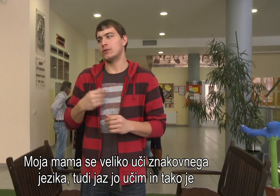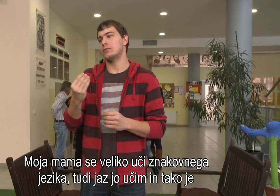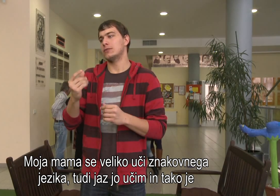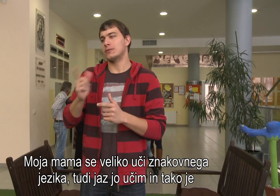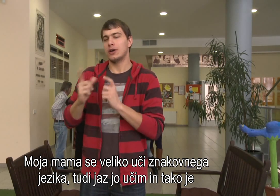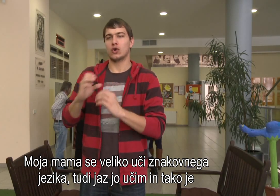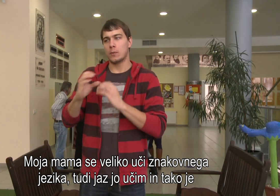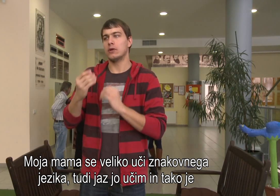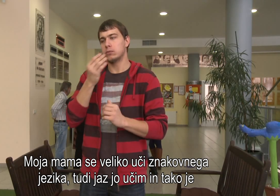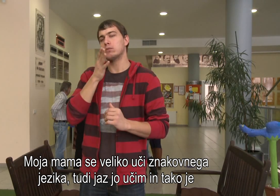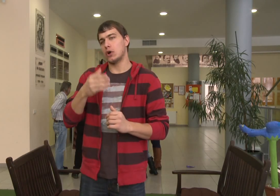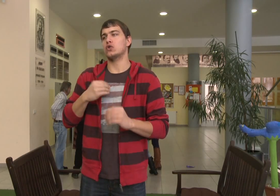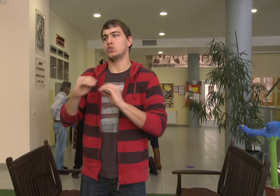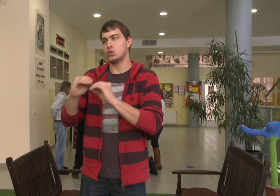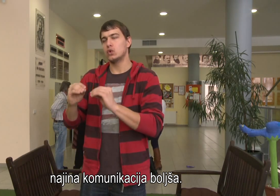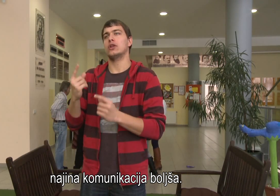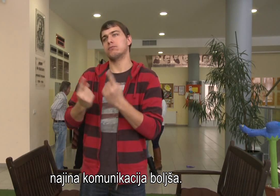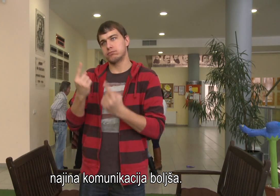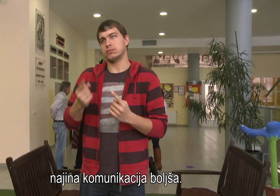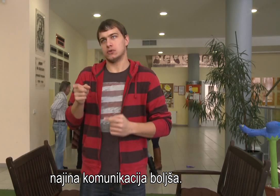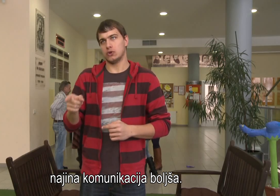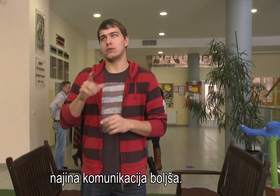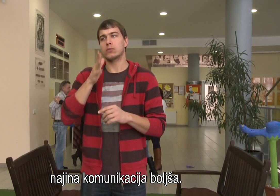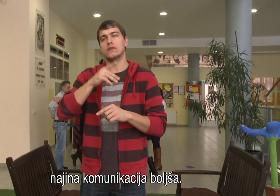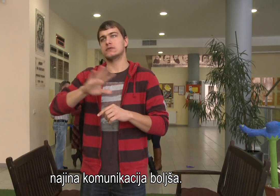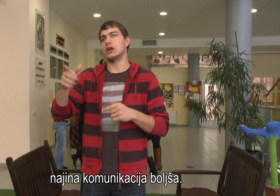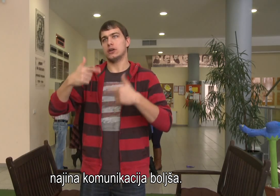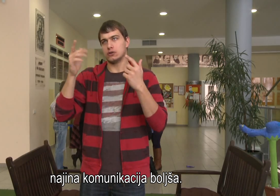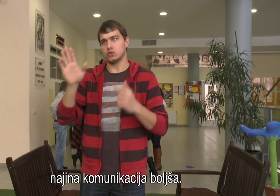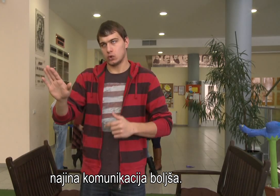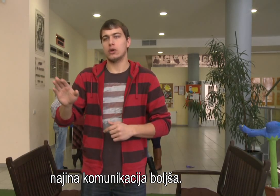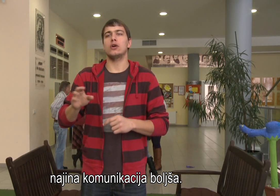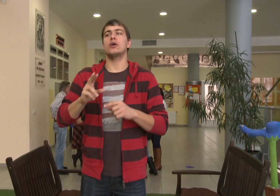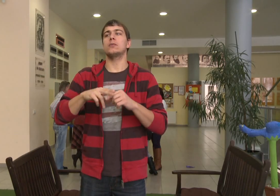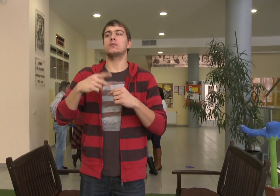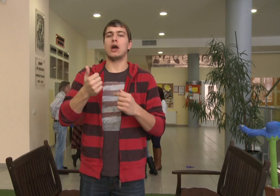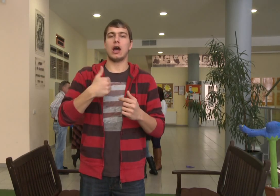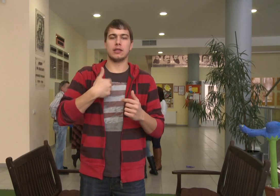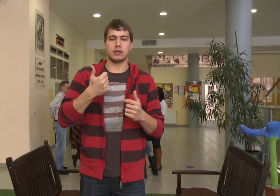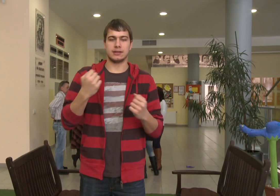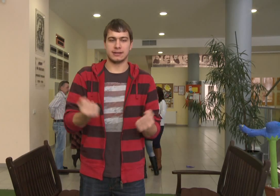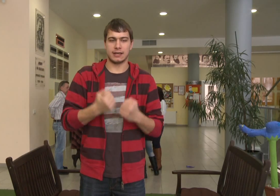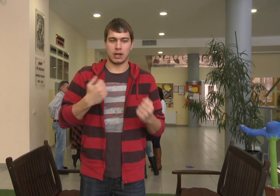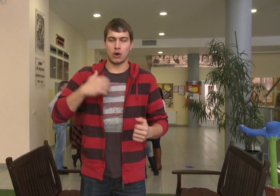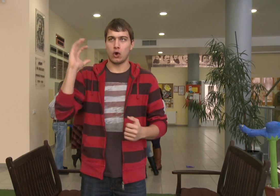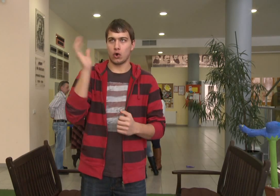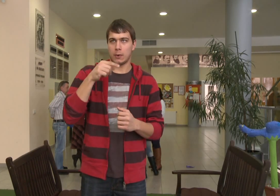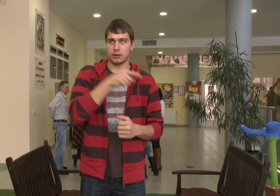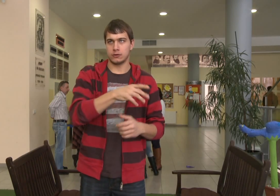ogromno znakovnega jezika, da je najina komunikacija temu primerno boljša. Njej je popolnoma jasno vse v najini komunikaciji.